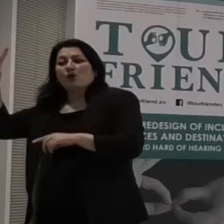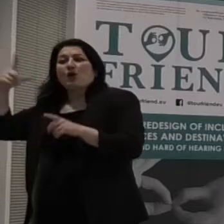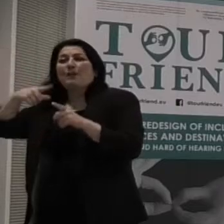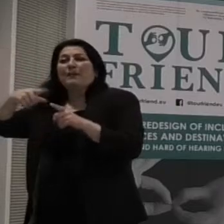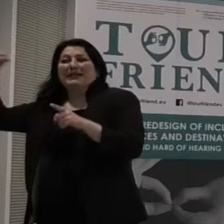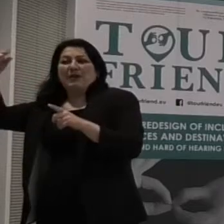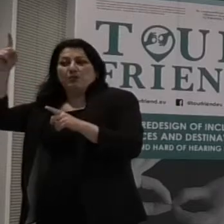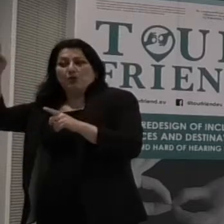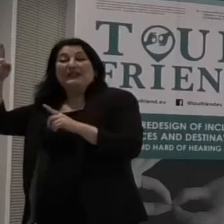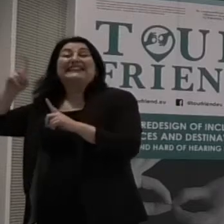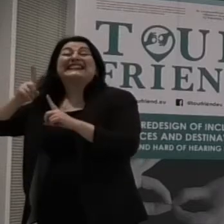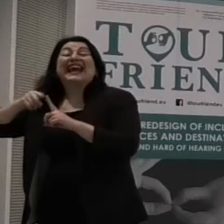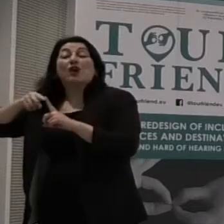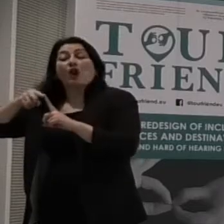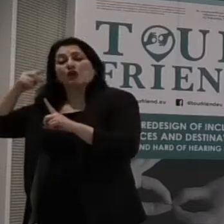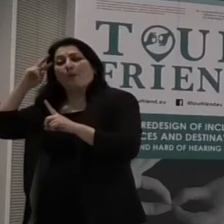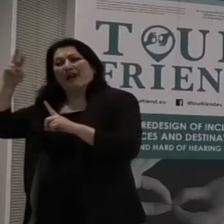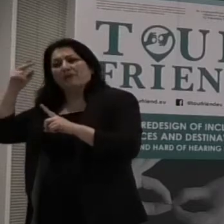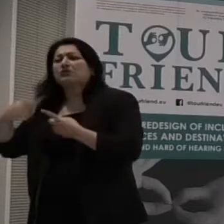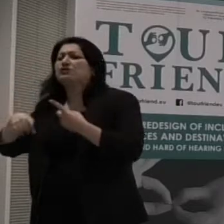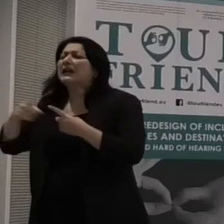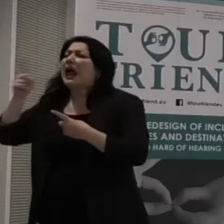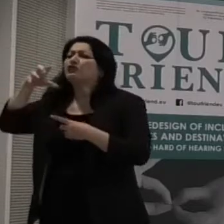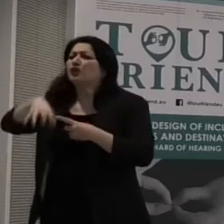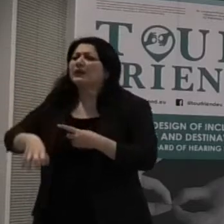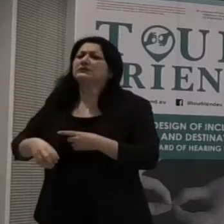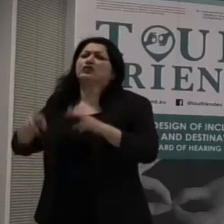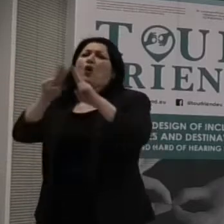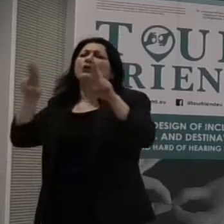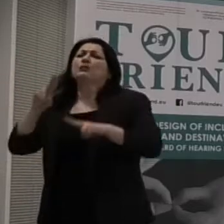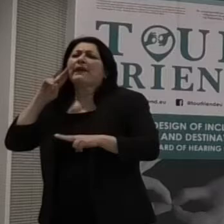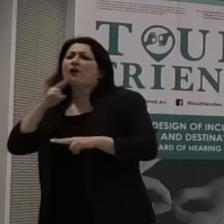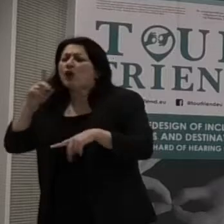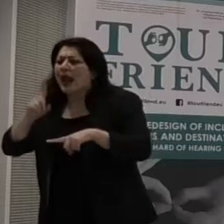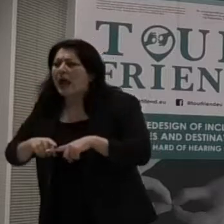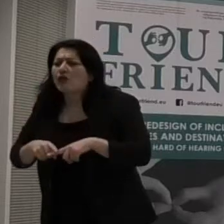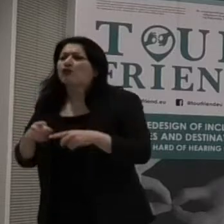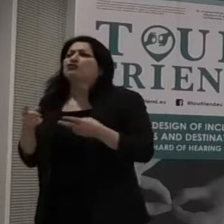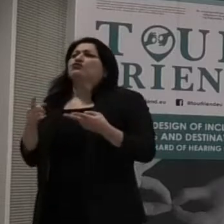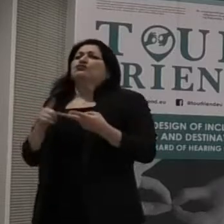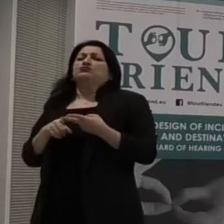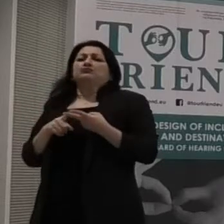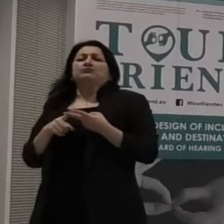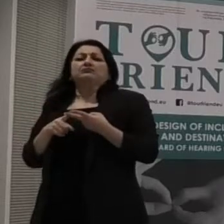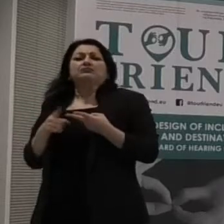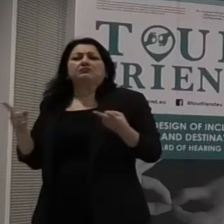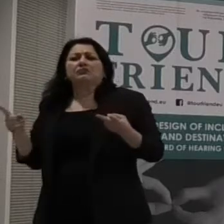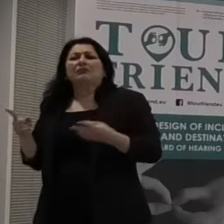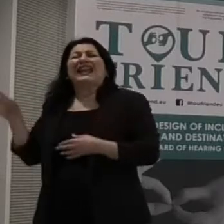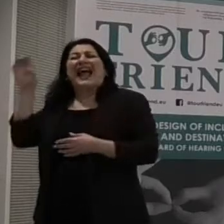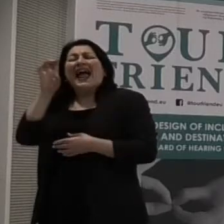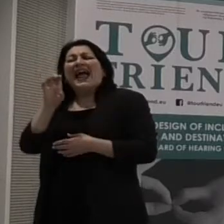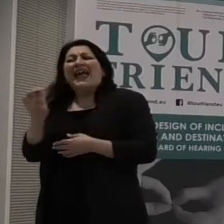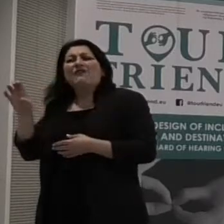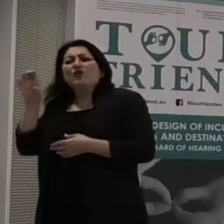Πανεπιστήμιο της Κύπρου και πολλούς άλλους φορείς, όπως και η Ομοσπονδία Κοφών Ελλάδος και ο Ευρωπαϊκός, όσο